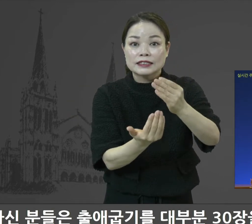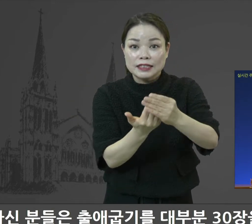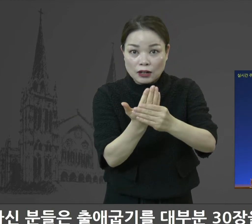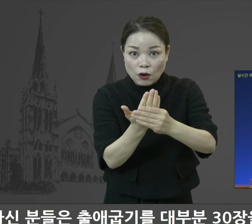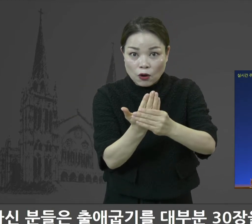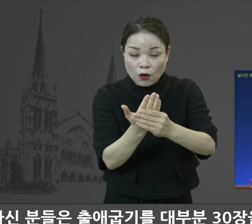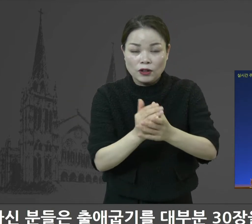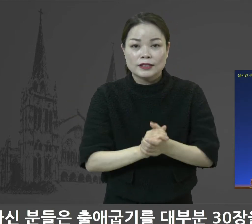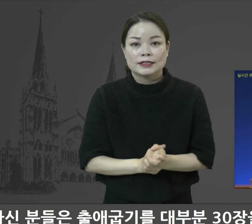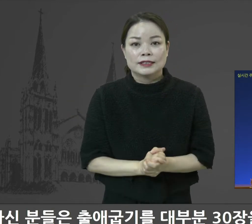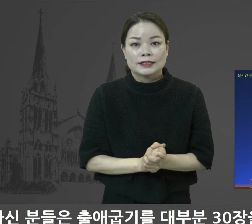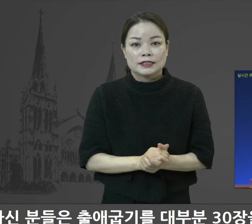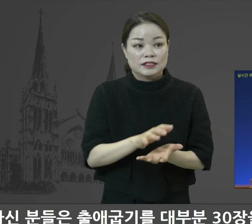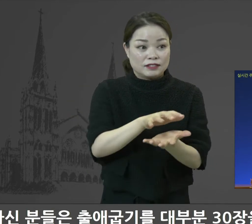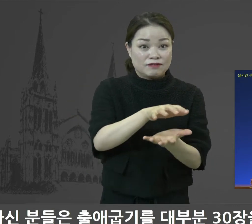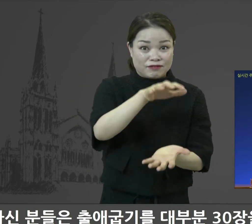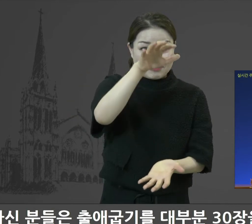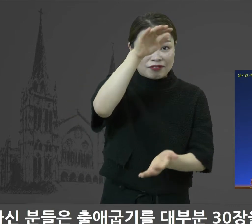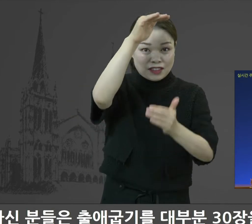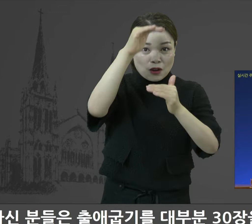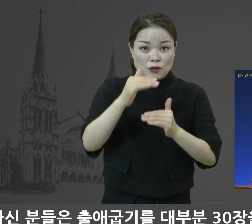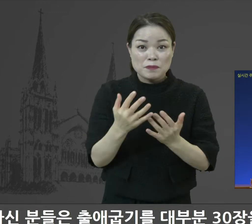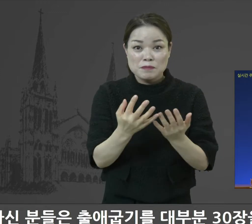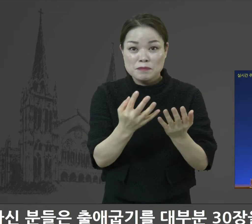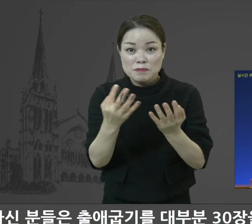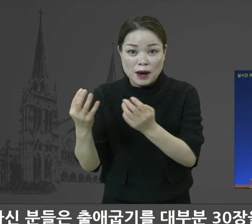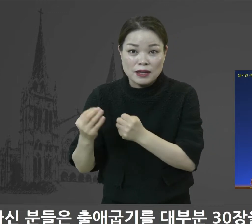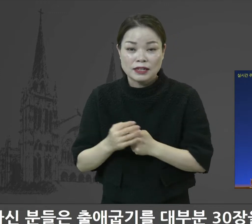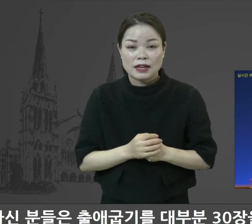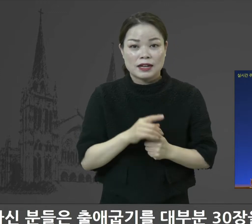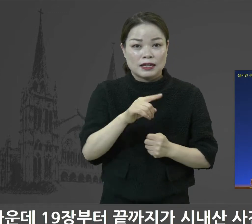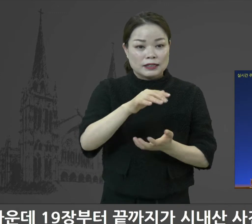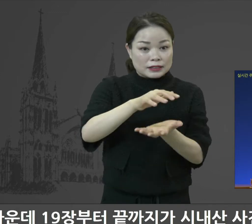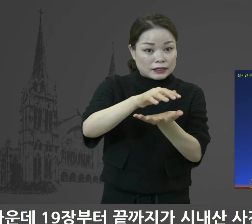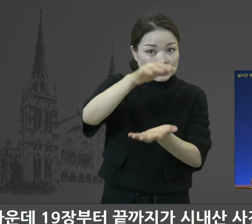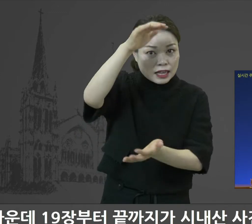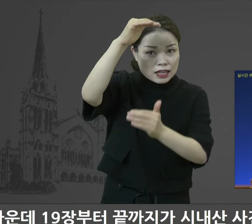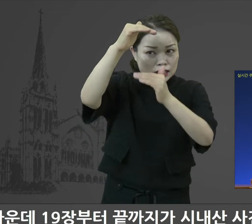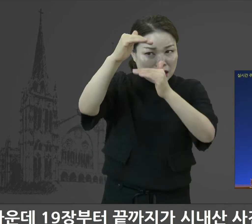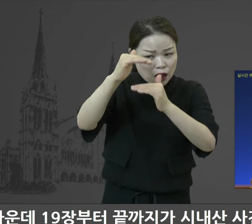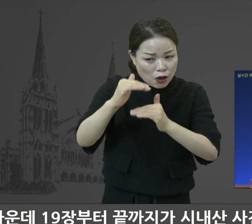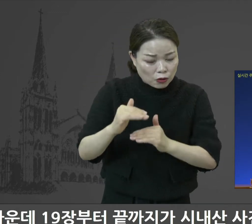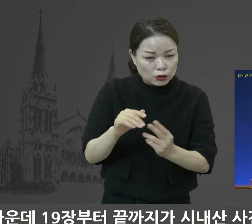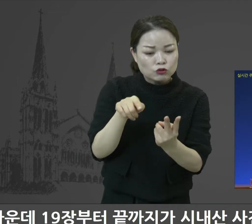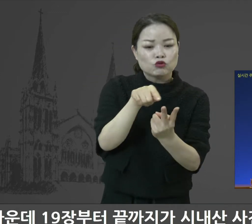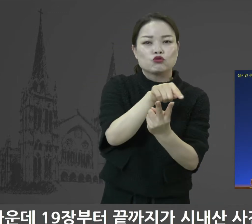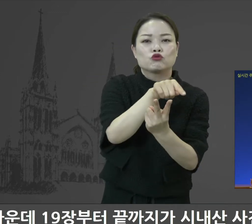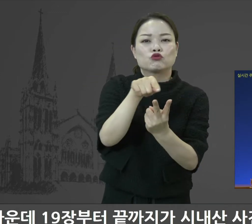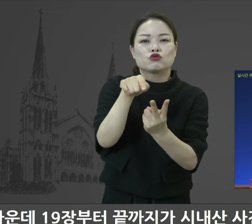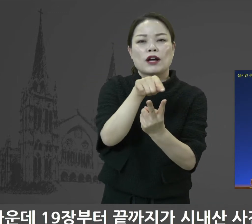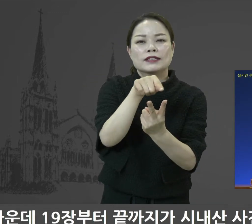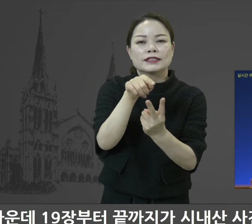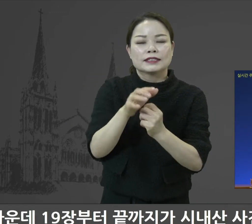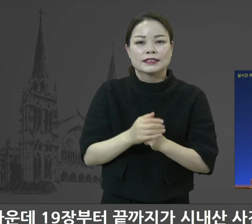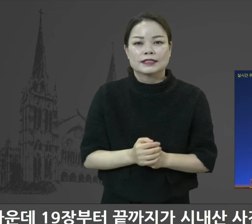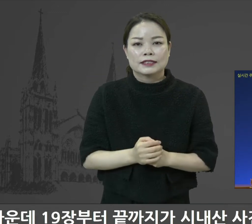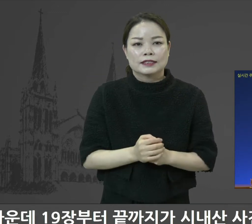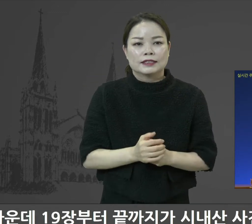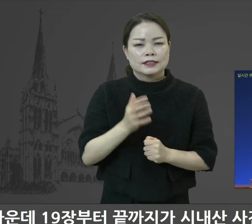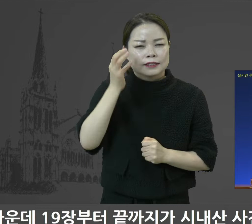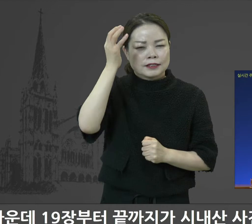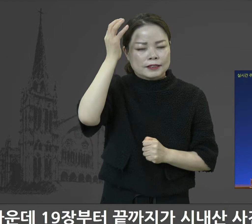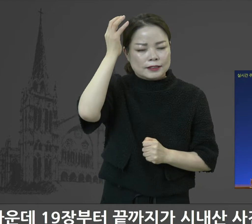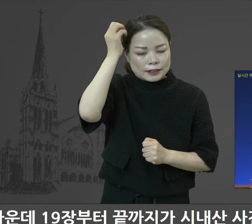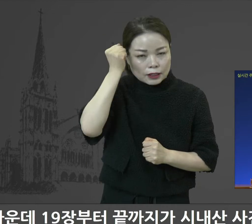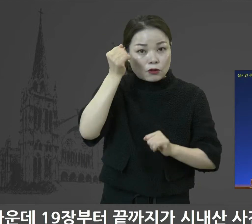있었던 사건이 분량이 많다는 뜻이고요. 이 시내산 사건은 두 가지로 되어 있습니다. 이 두 가지는 기억 속에